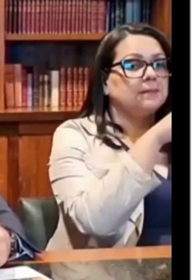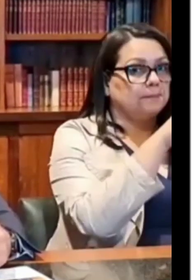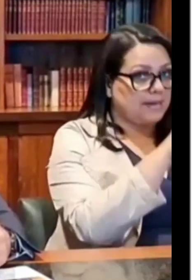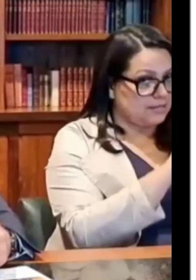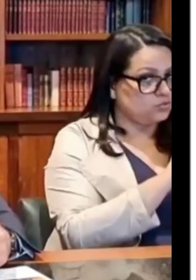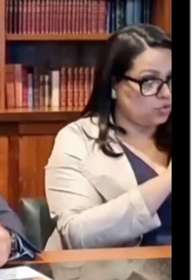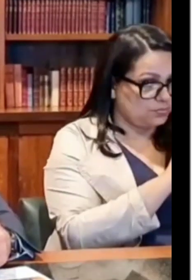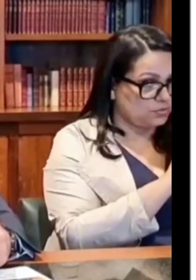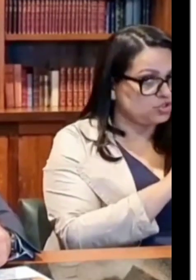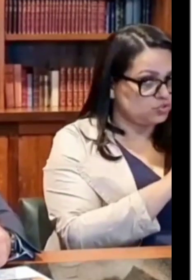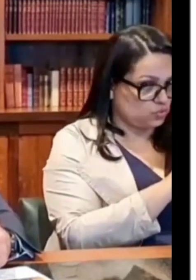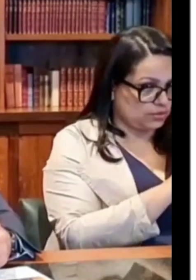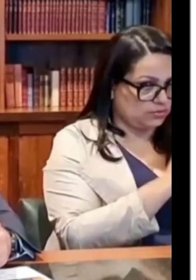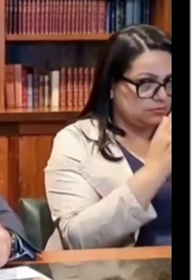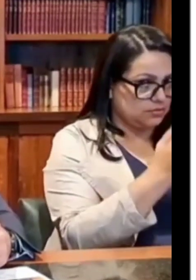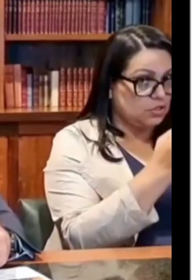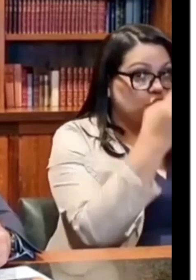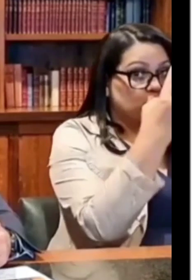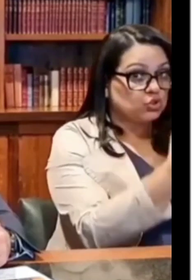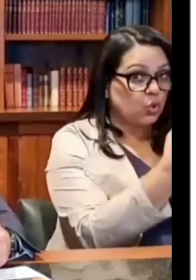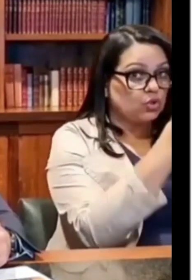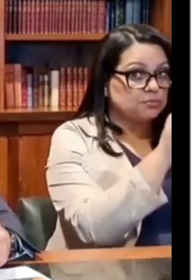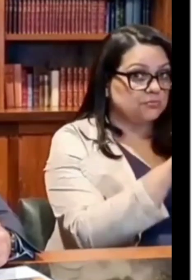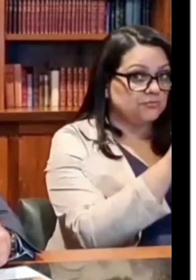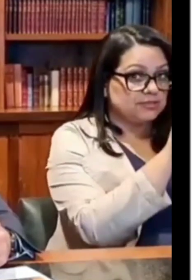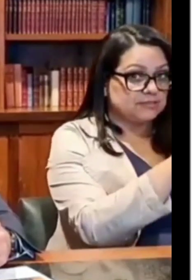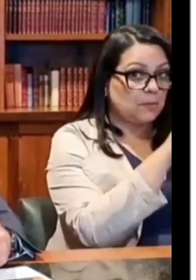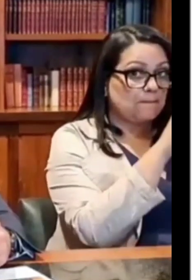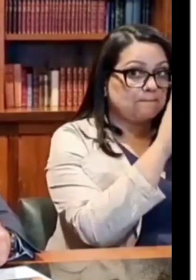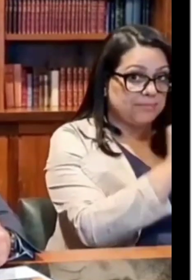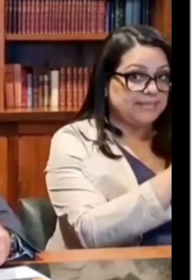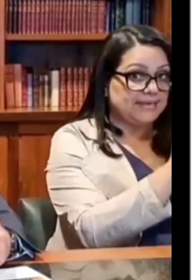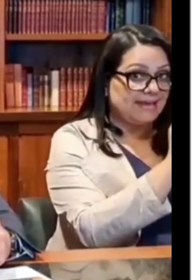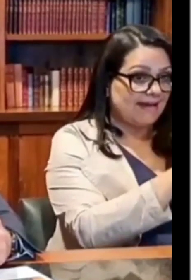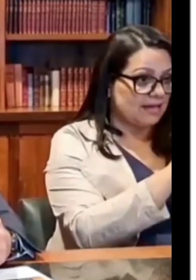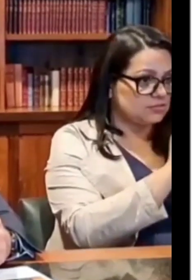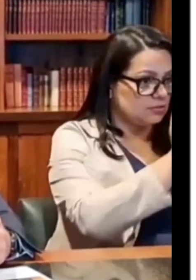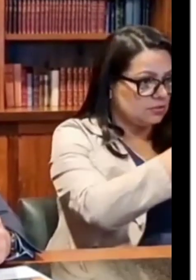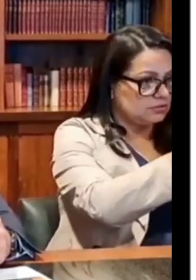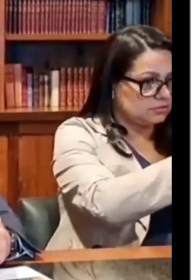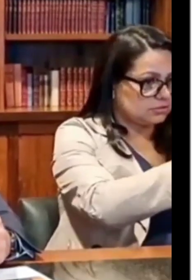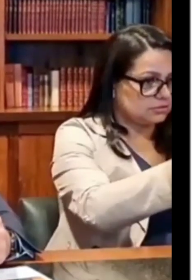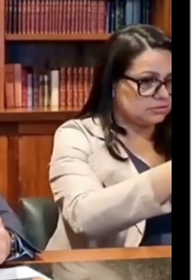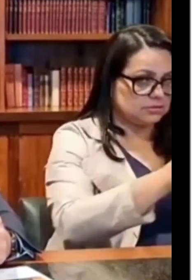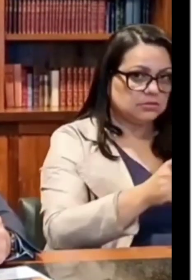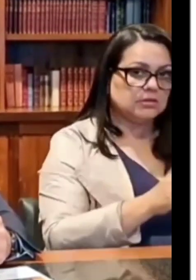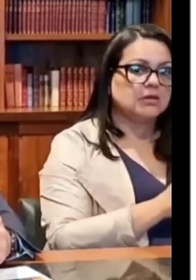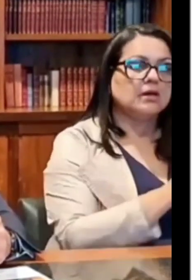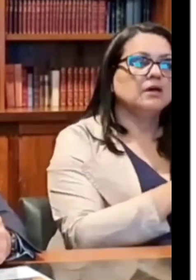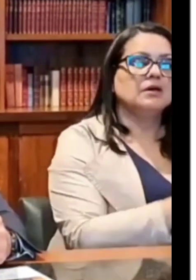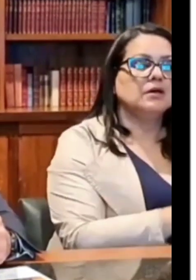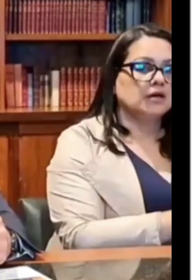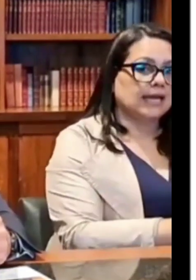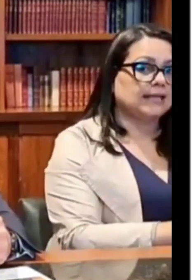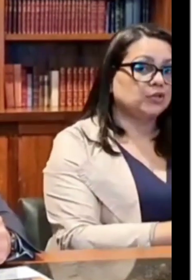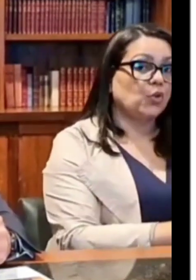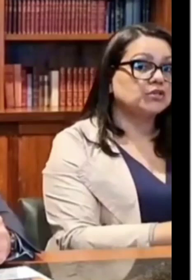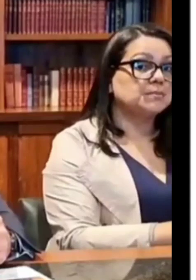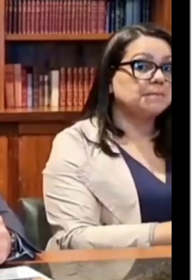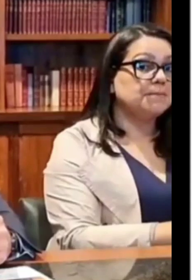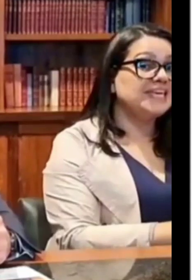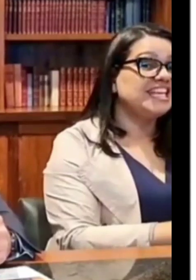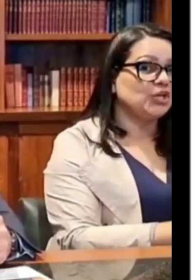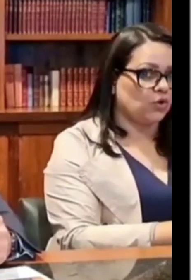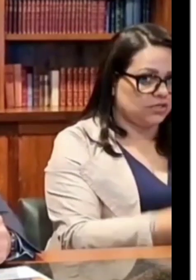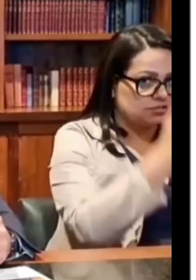Bolsa Família pagou 2 bilhões e meio de reais para 14 milhões